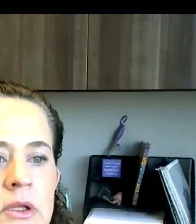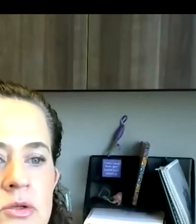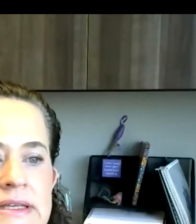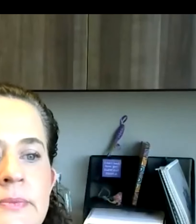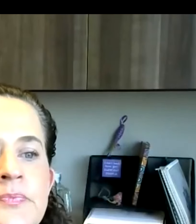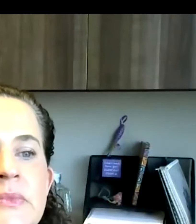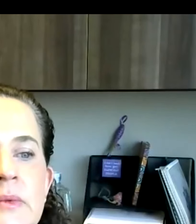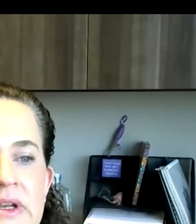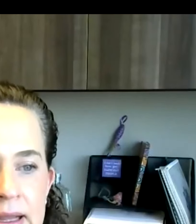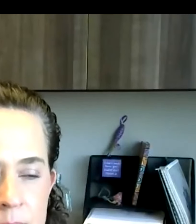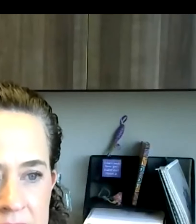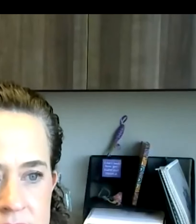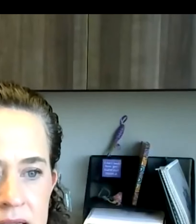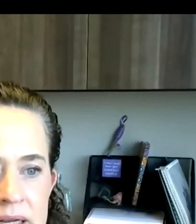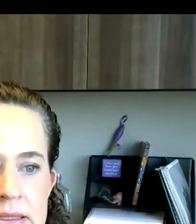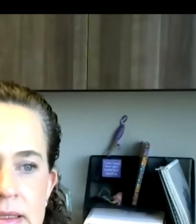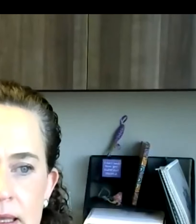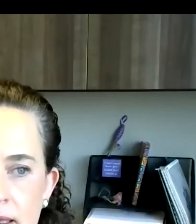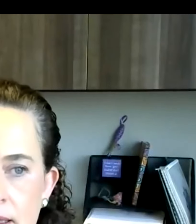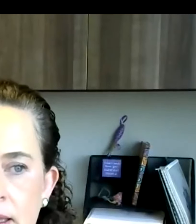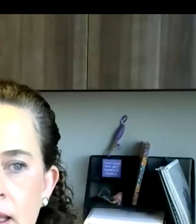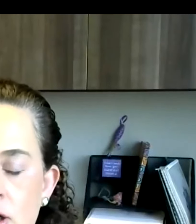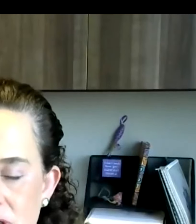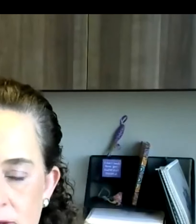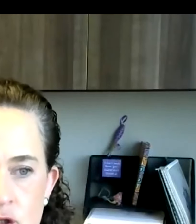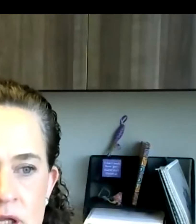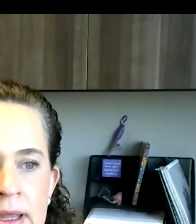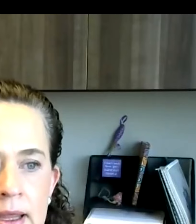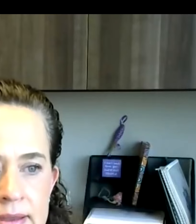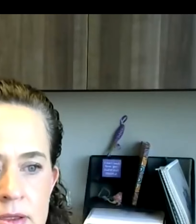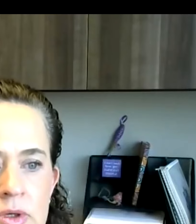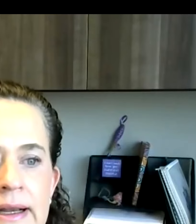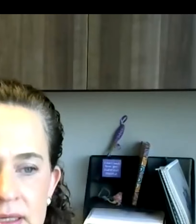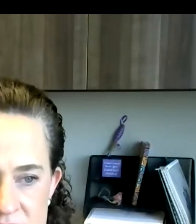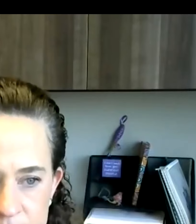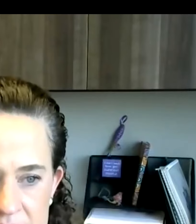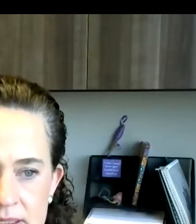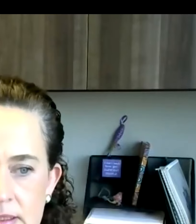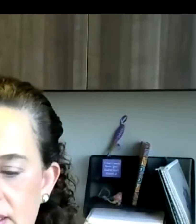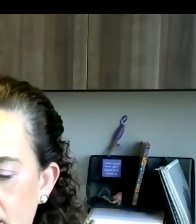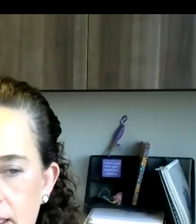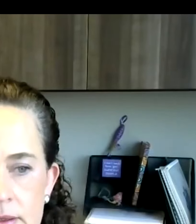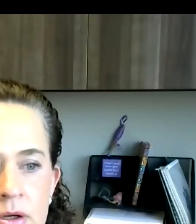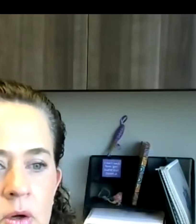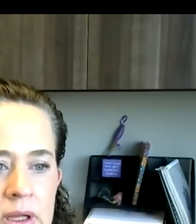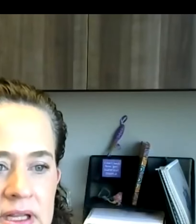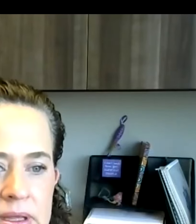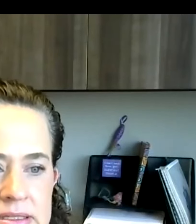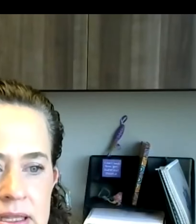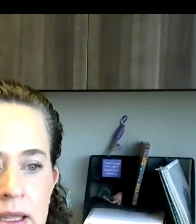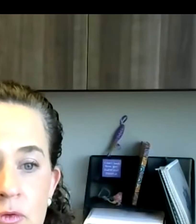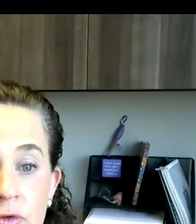¿no? Entonces, es recabar los datos del titular a través de páginas de internet o